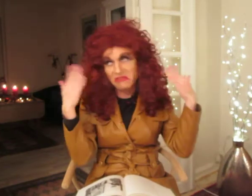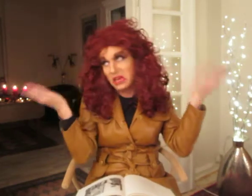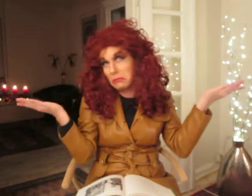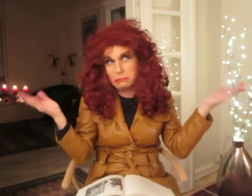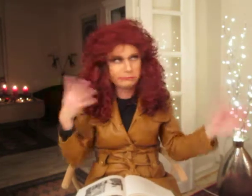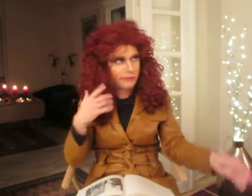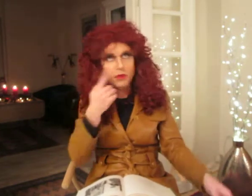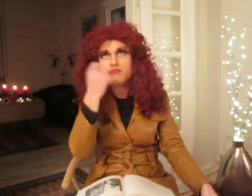ved!